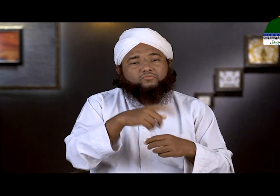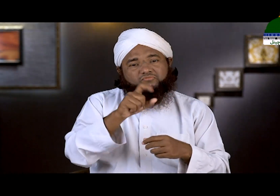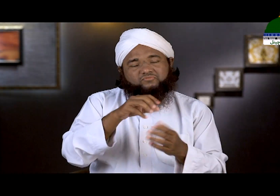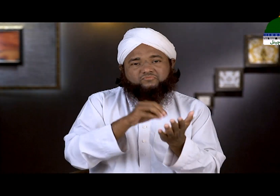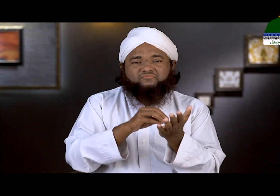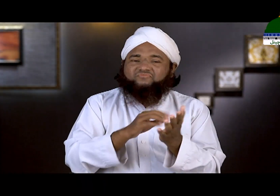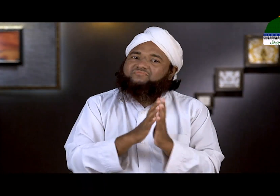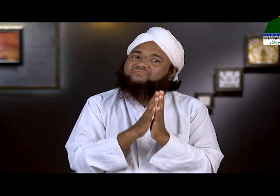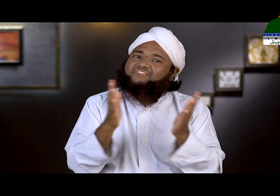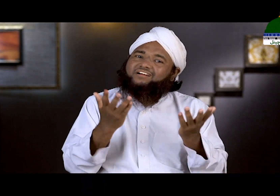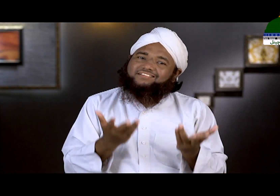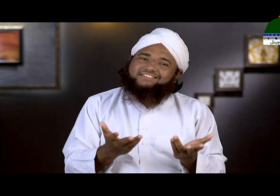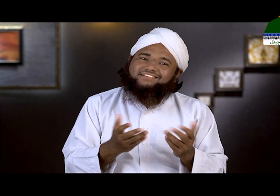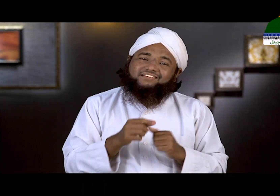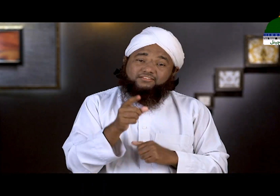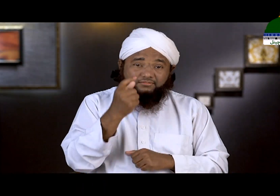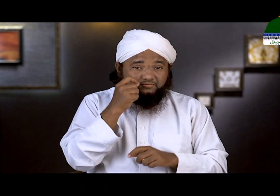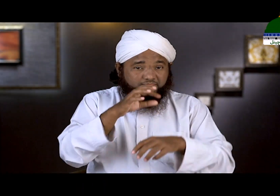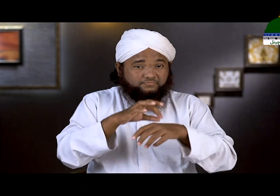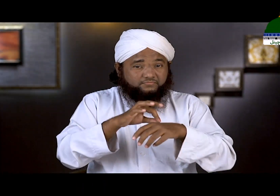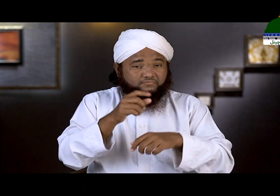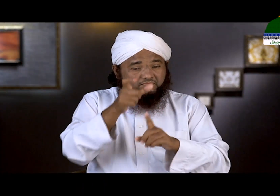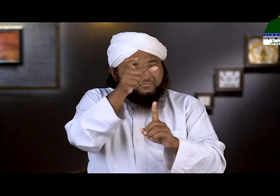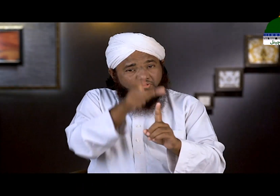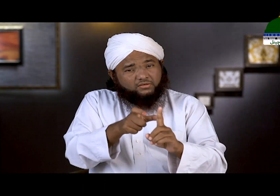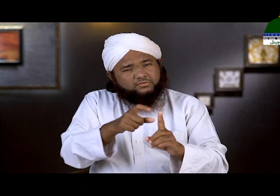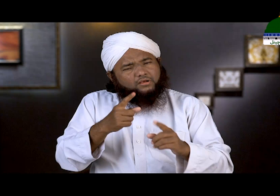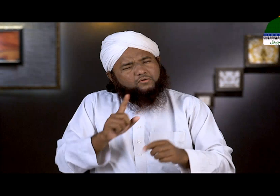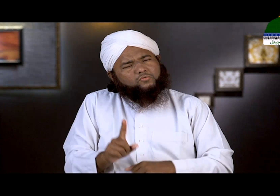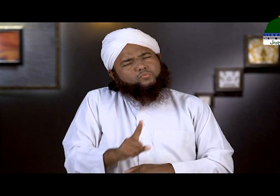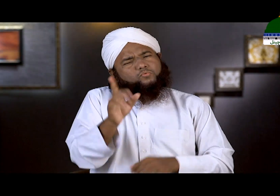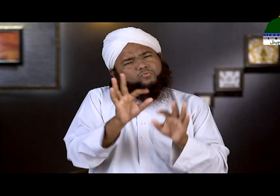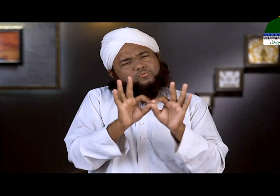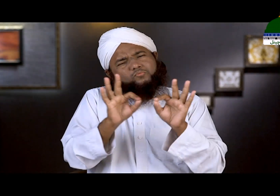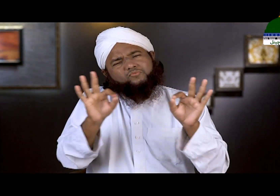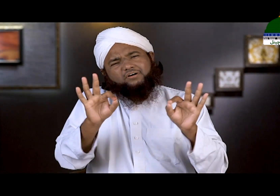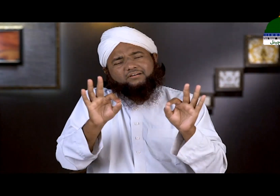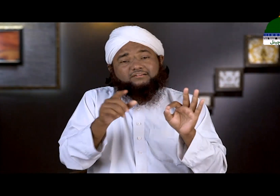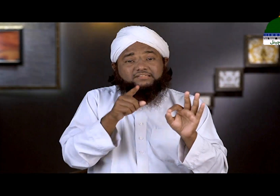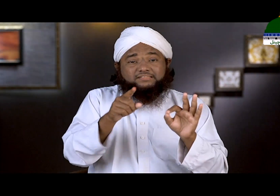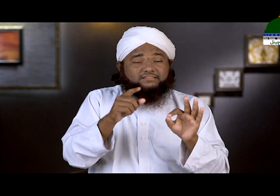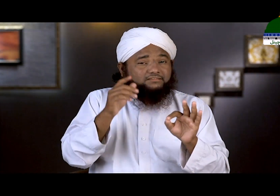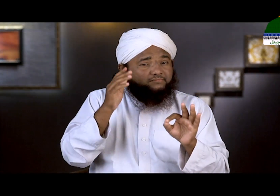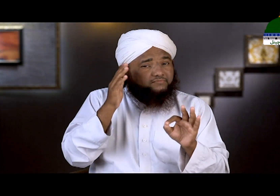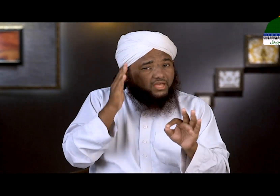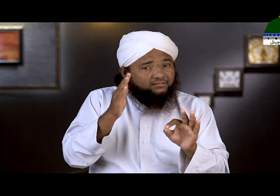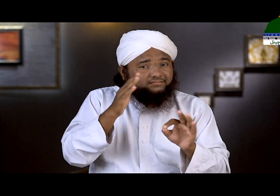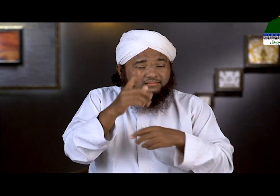خان رحمت اللہ علیہ فرماتے ہیں، اگر بندے کو ساری زندگی کی عبادات کے صلے میں اللہ پاک کی